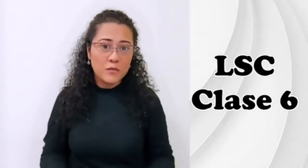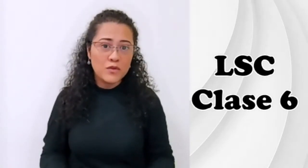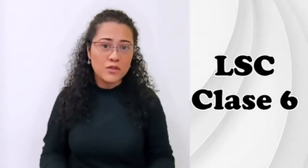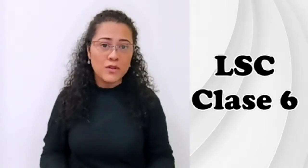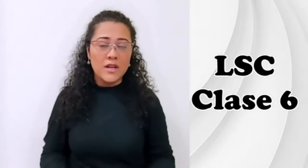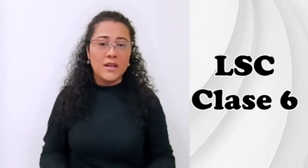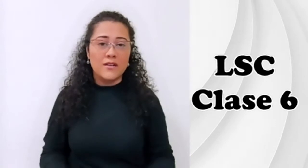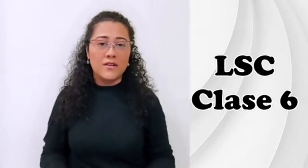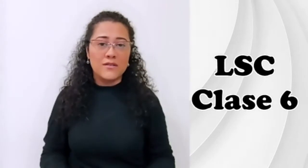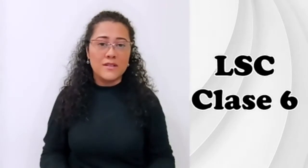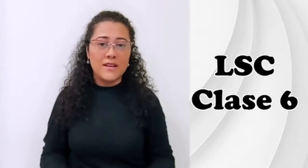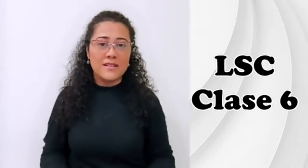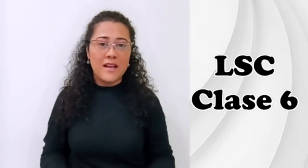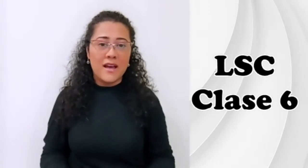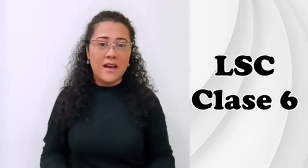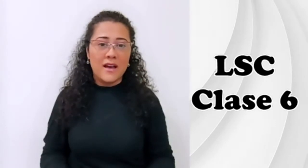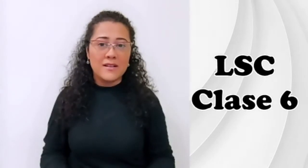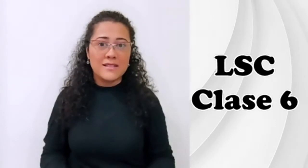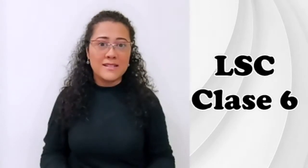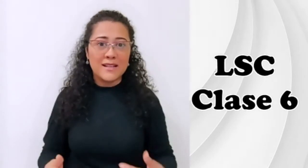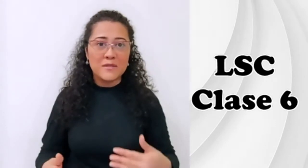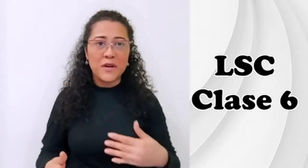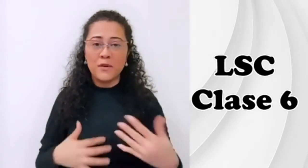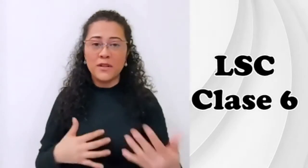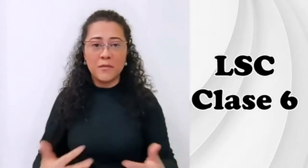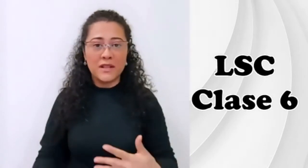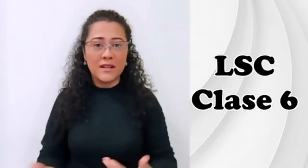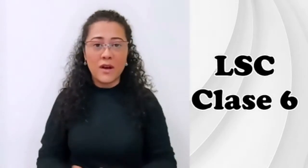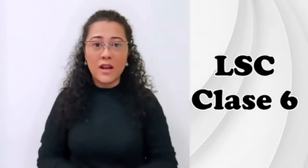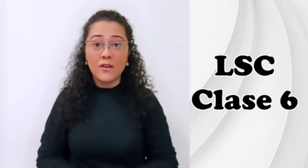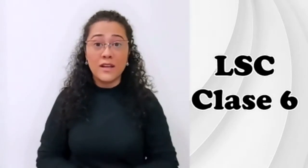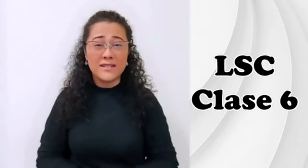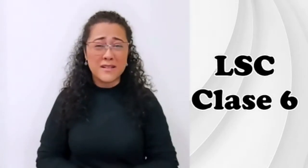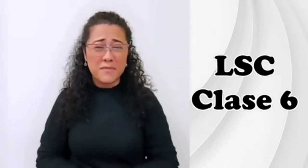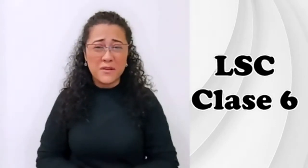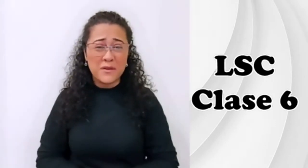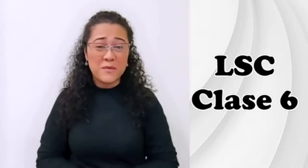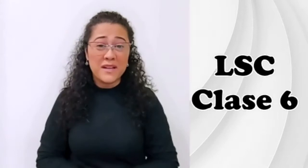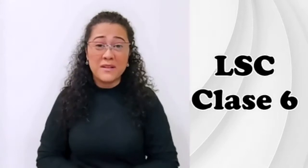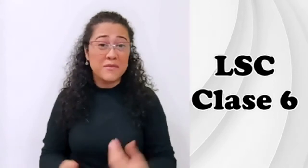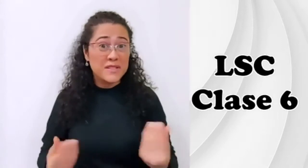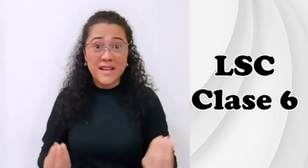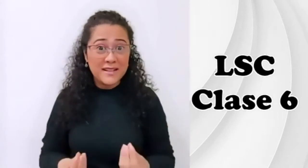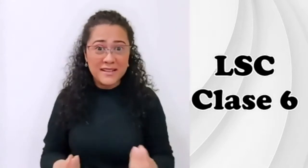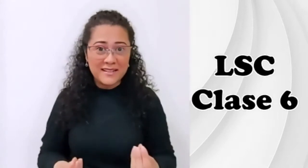mucho. Entonces, si estás, por ejemplo, interpretando algo y estás viendo como que no están